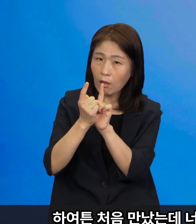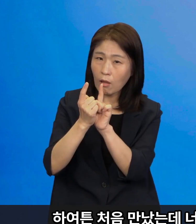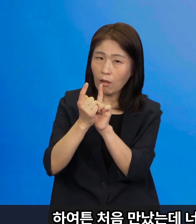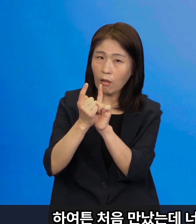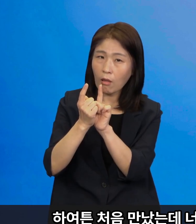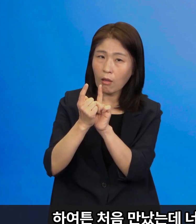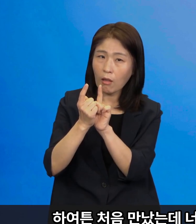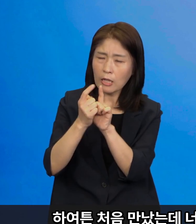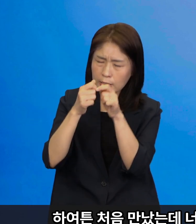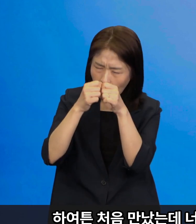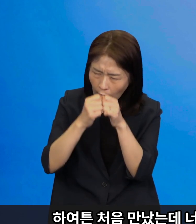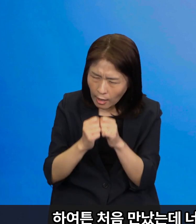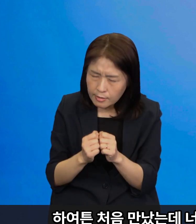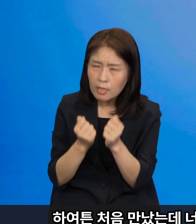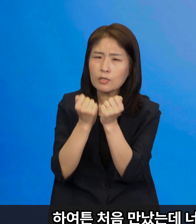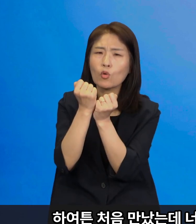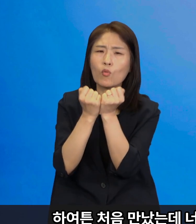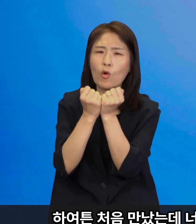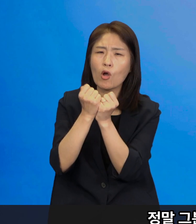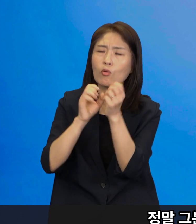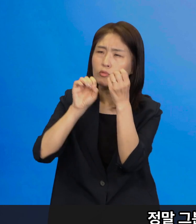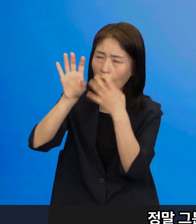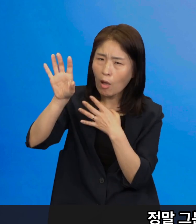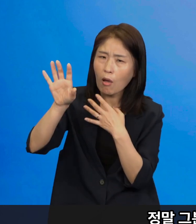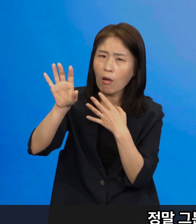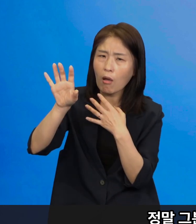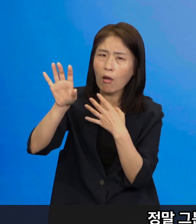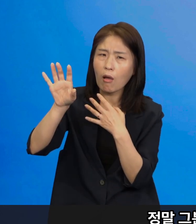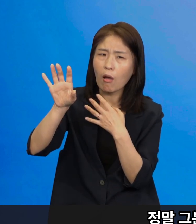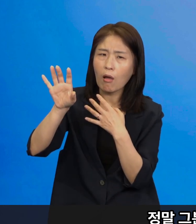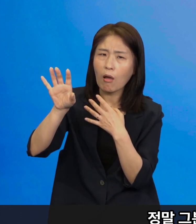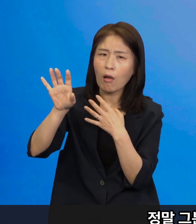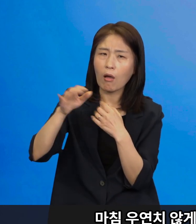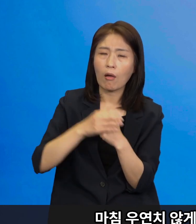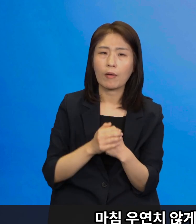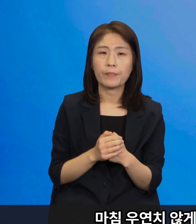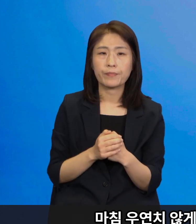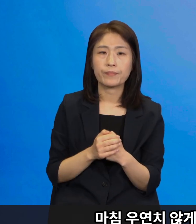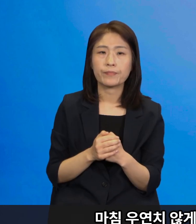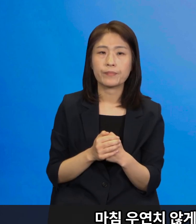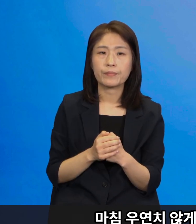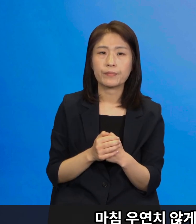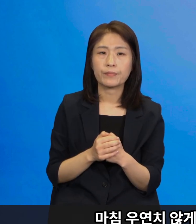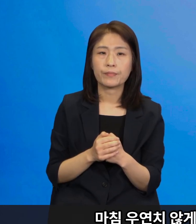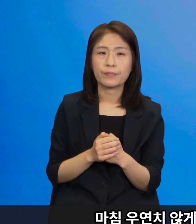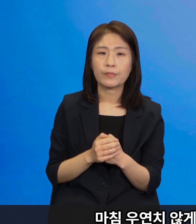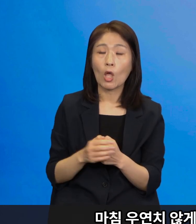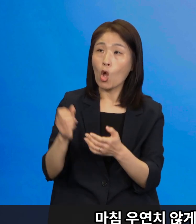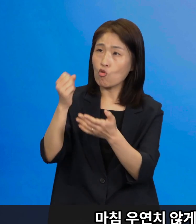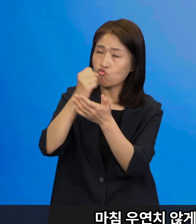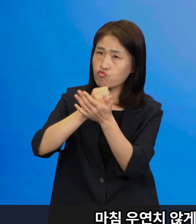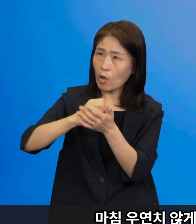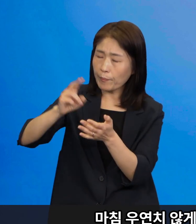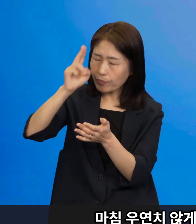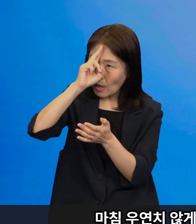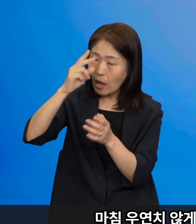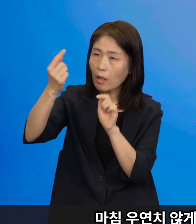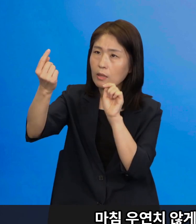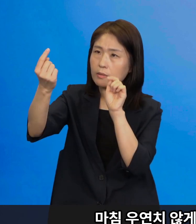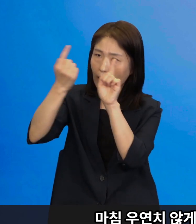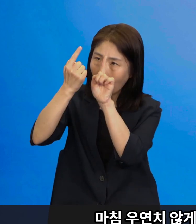친절하게 답변을 해주는 거예요. 정말 그분들의 말대로 갔더니 마침 우연찮게 정말